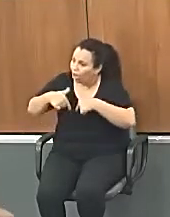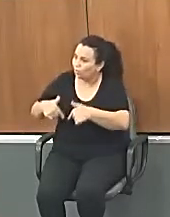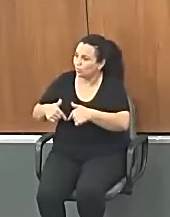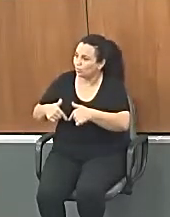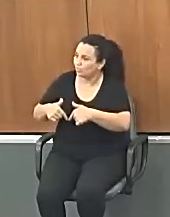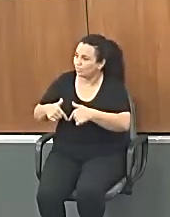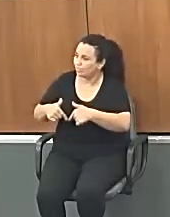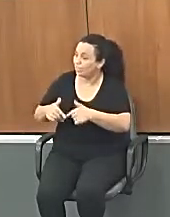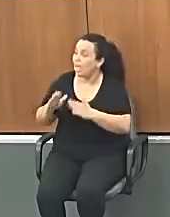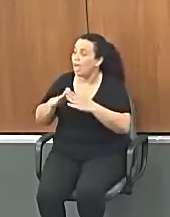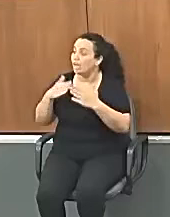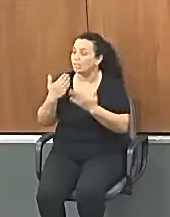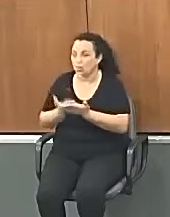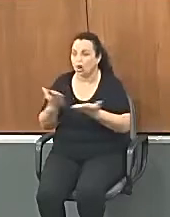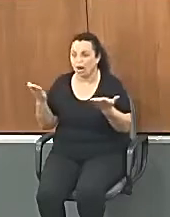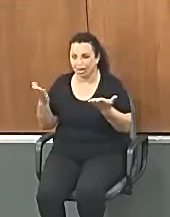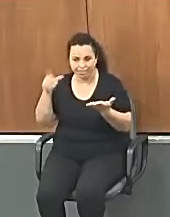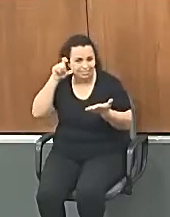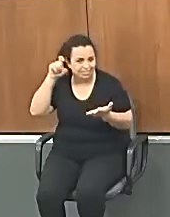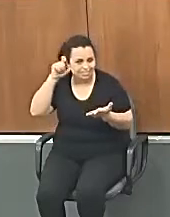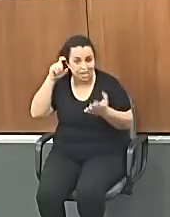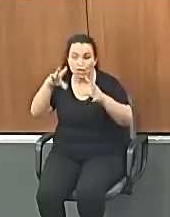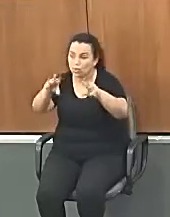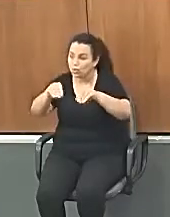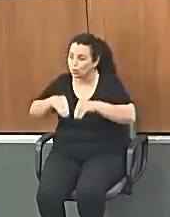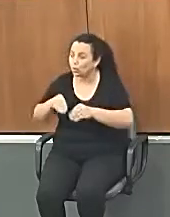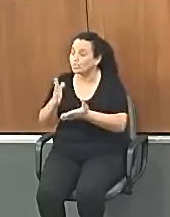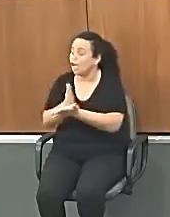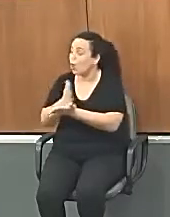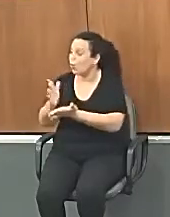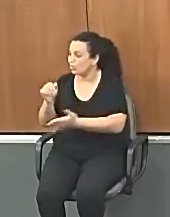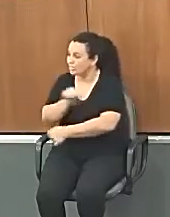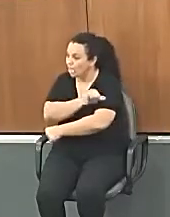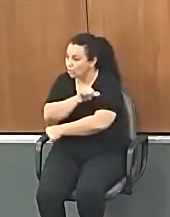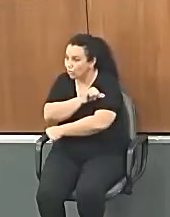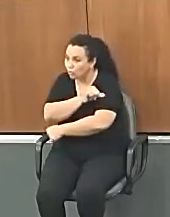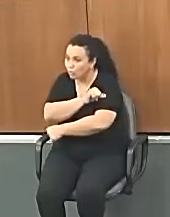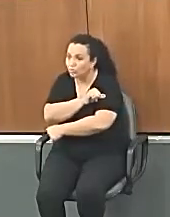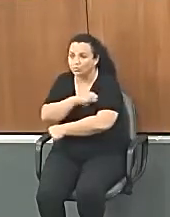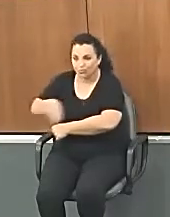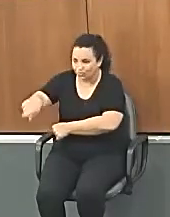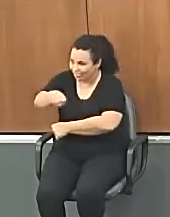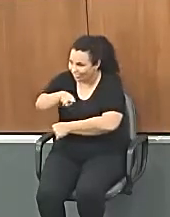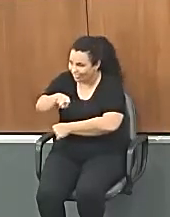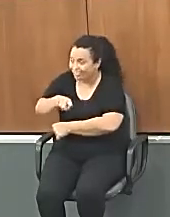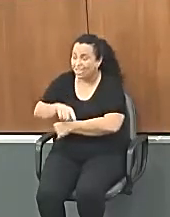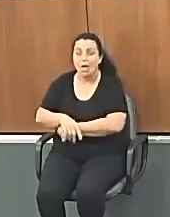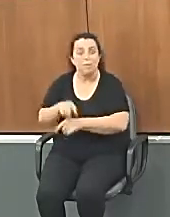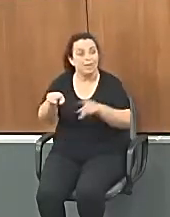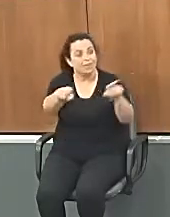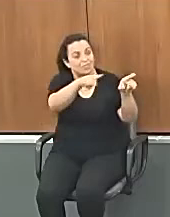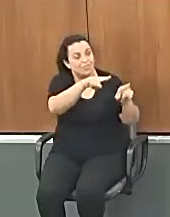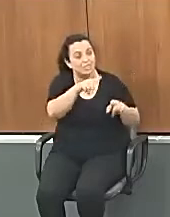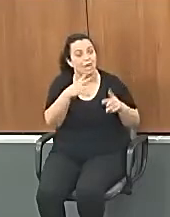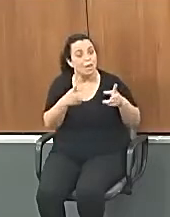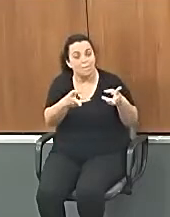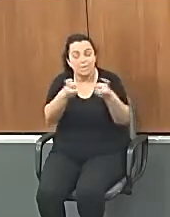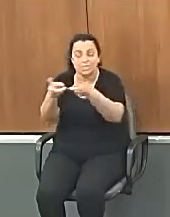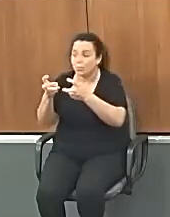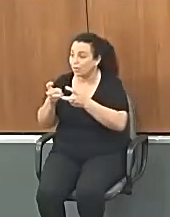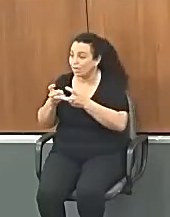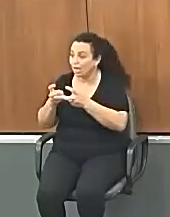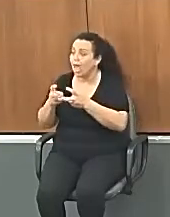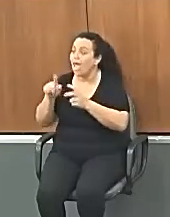escola hoje que trouxe alguns alunos para que todos percebam que a nossa escola tem o aluno não é o só o